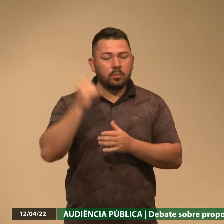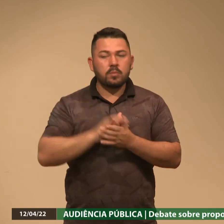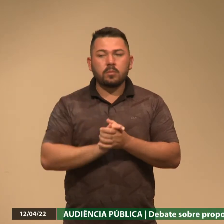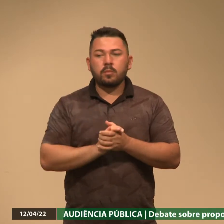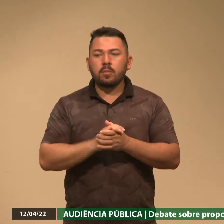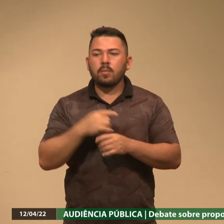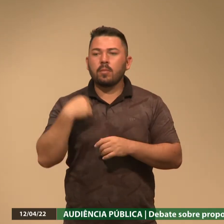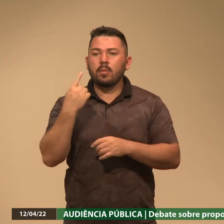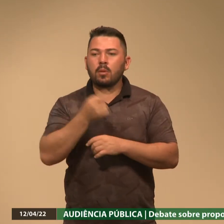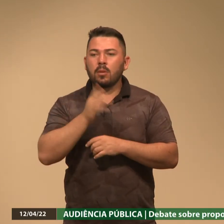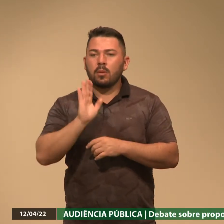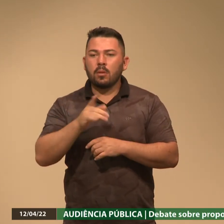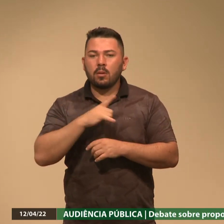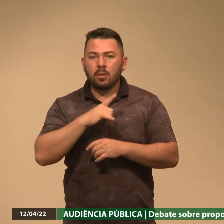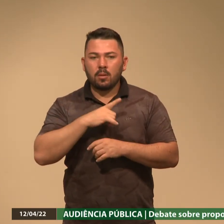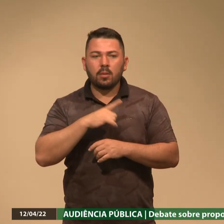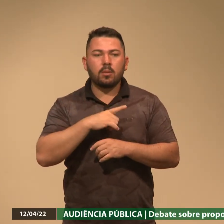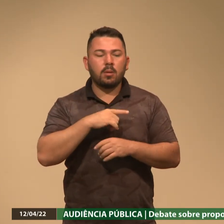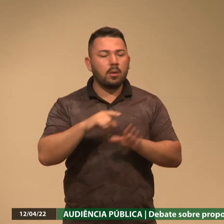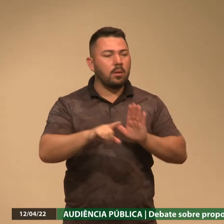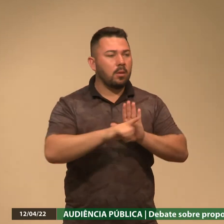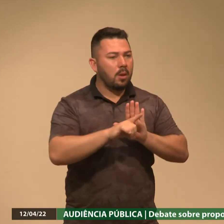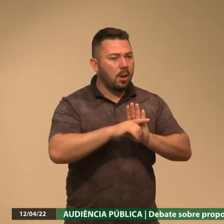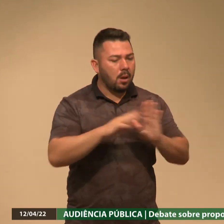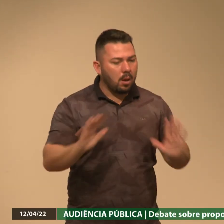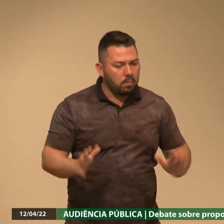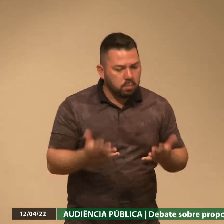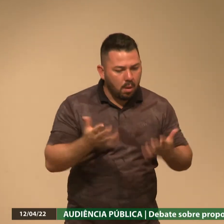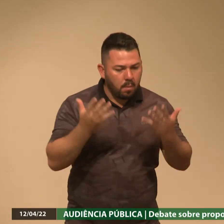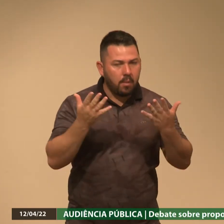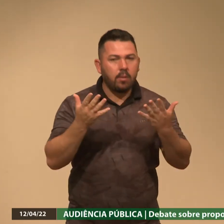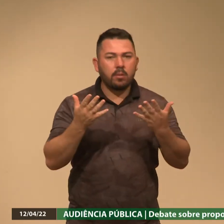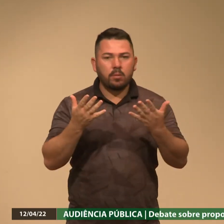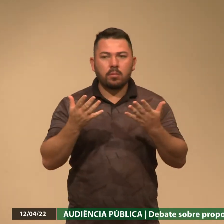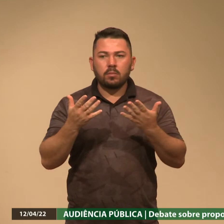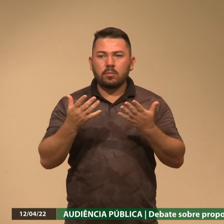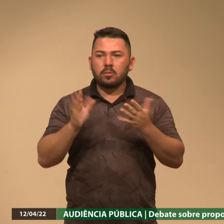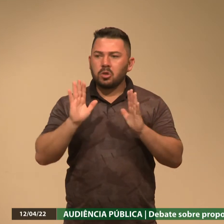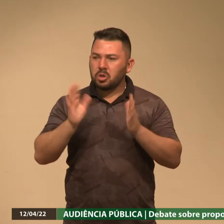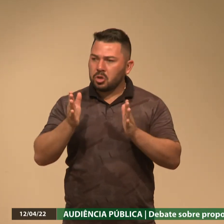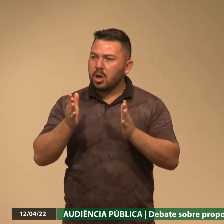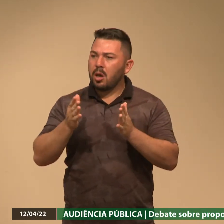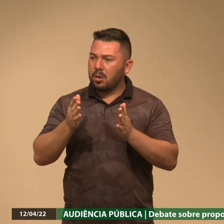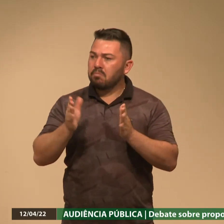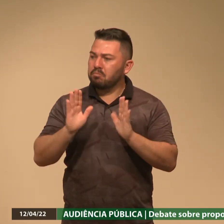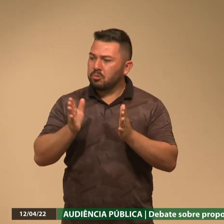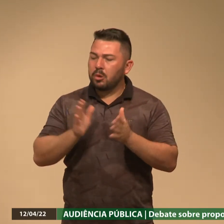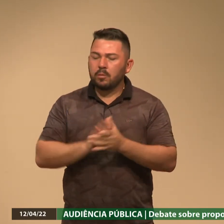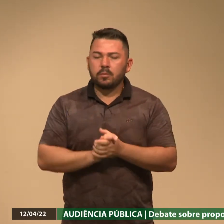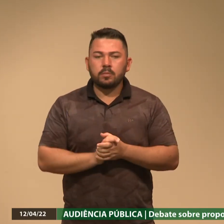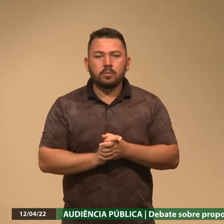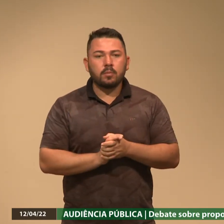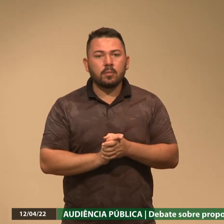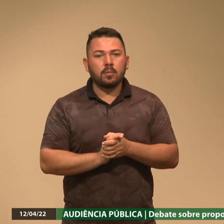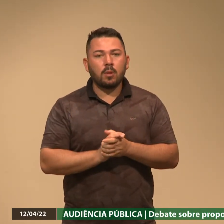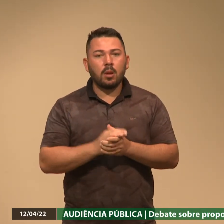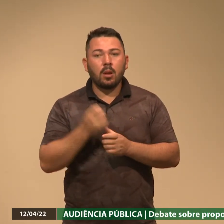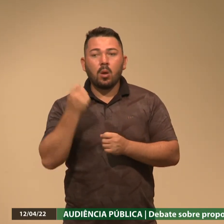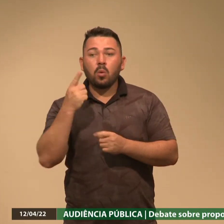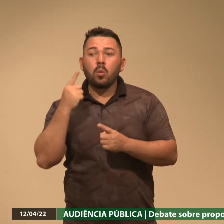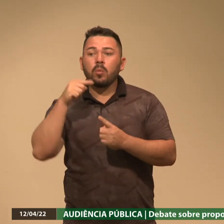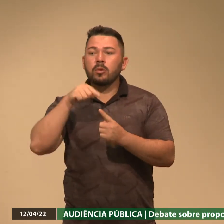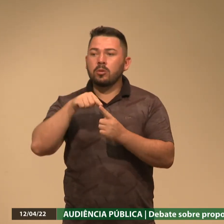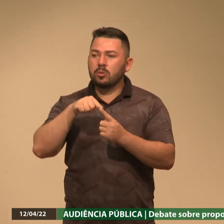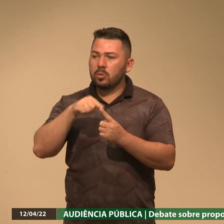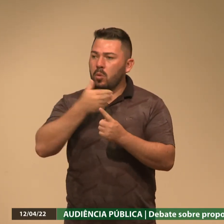e nós já temos a lei de incentivo e redigida lá na fesporte um dos objetivos